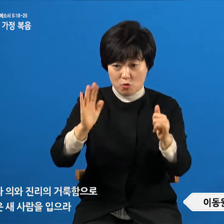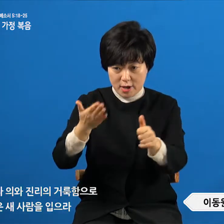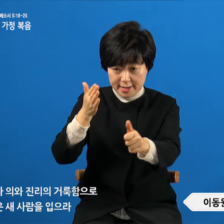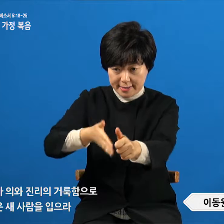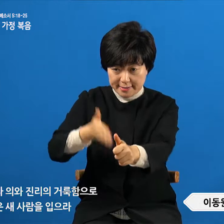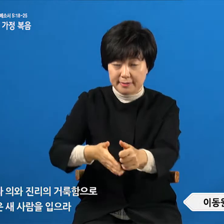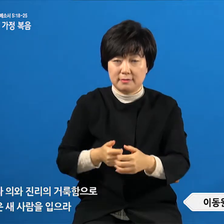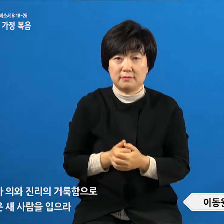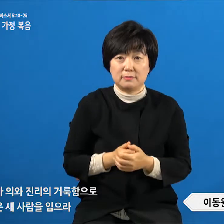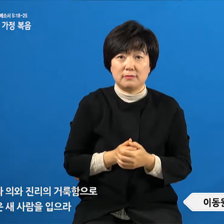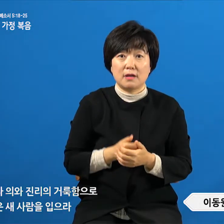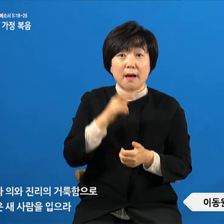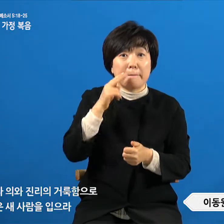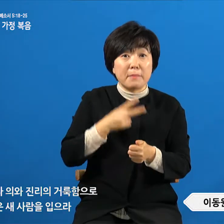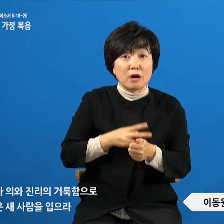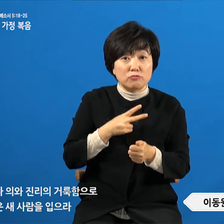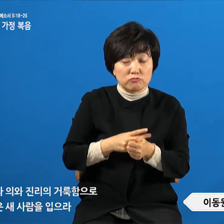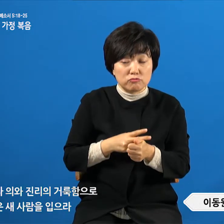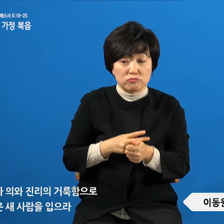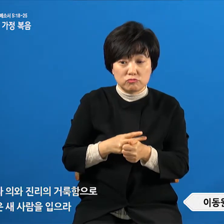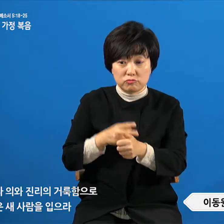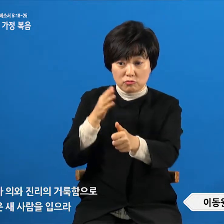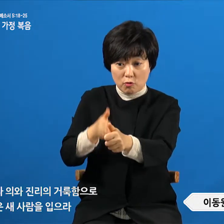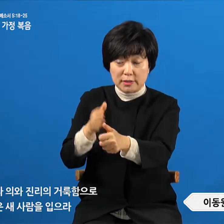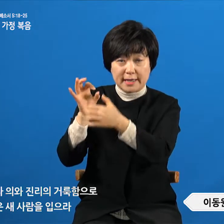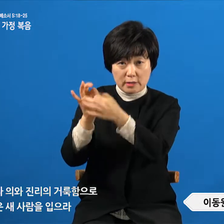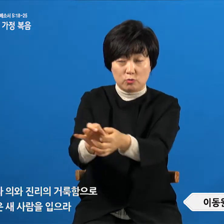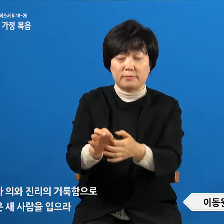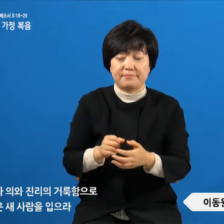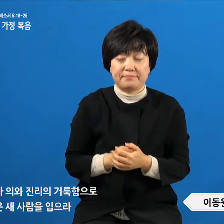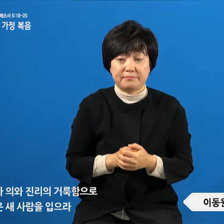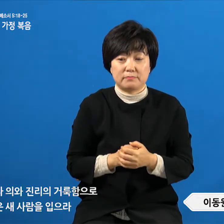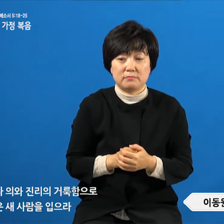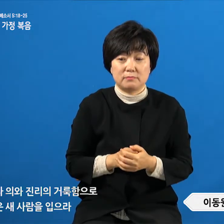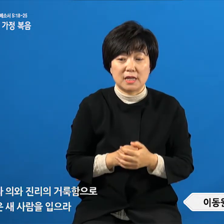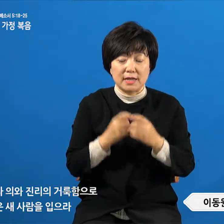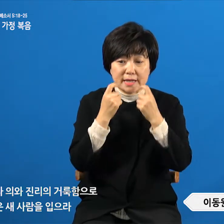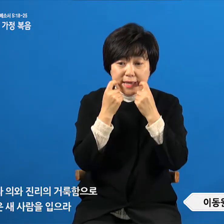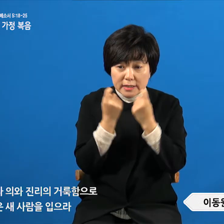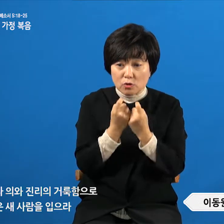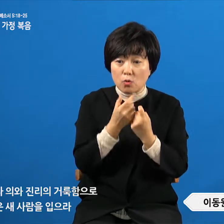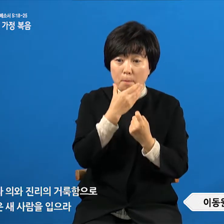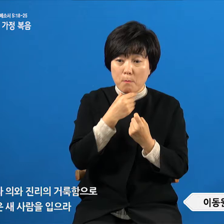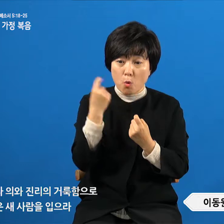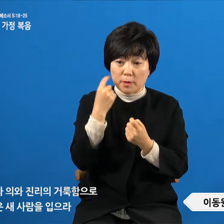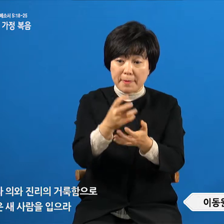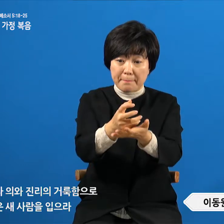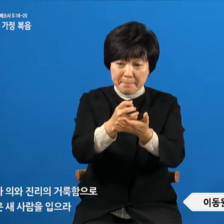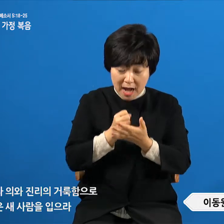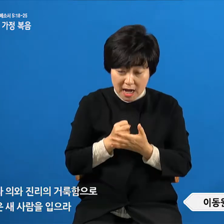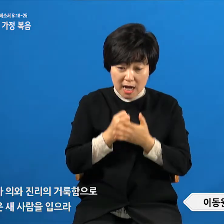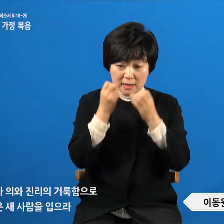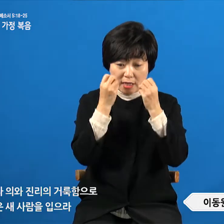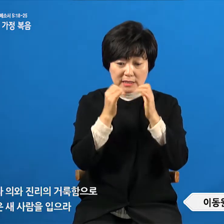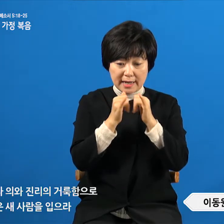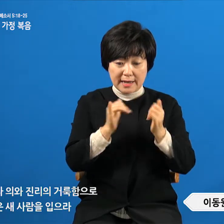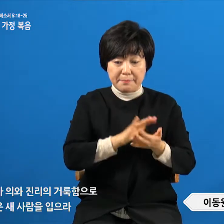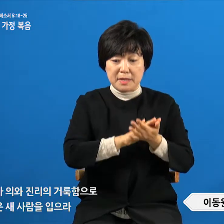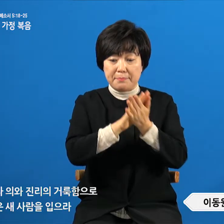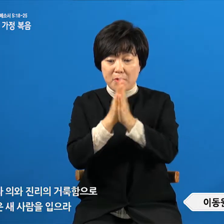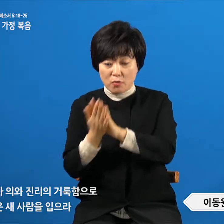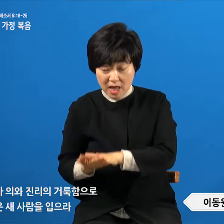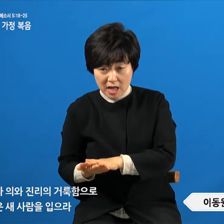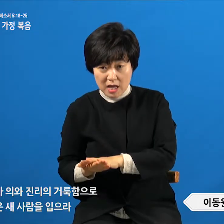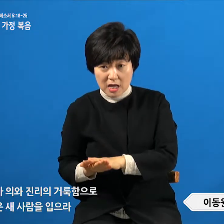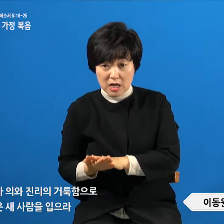한다고. 그러나 바울의 이 권면은 거기서 끝나지 않습니다. 우리가 개인적으로 복음을 받아들이고 새로운 사람이 되는